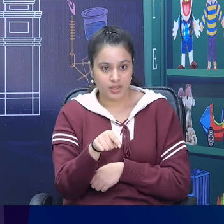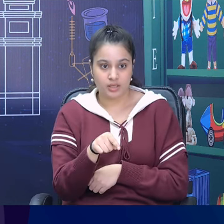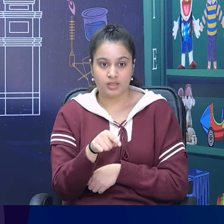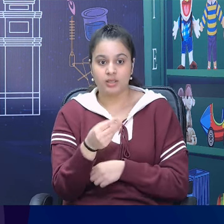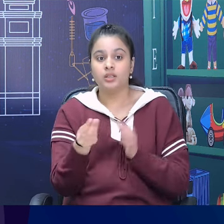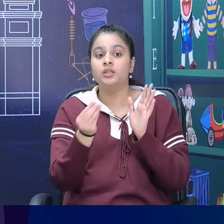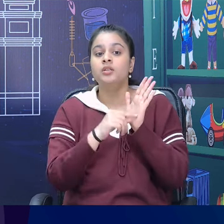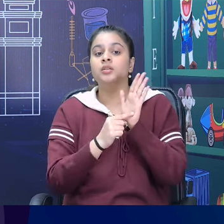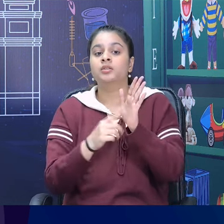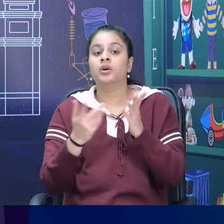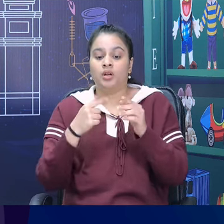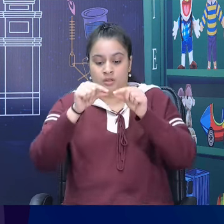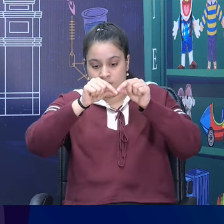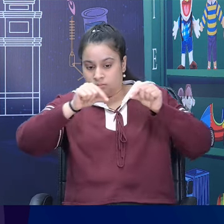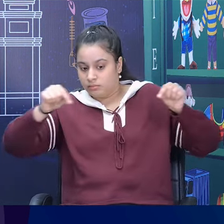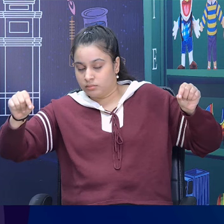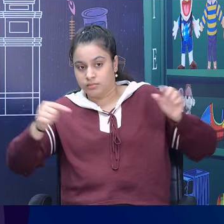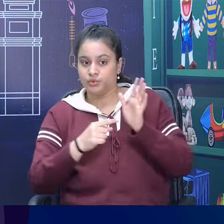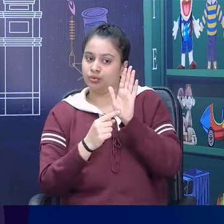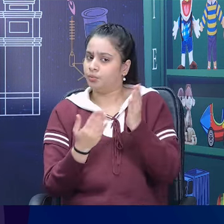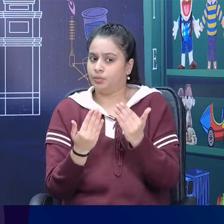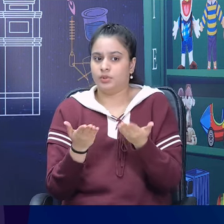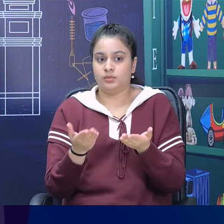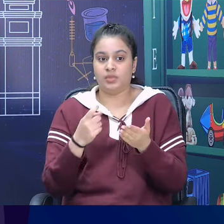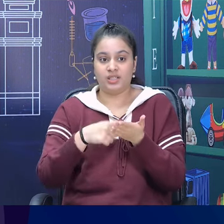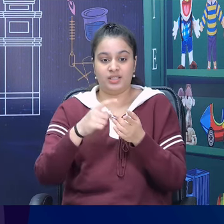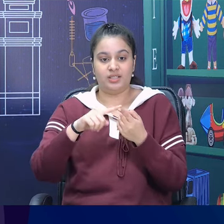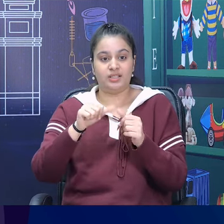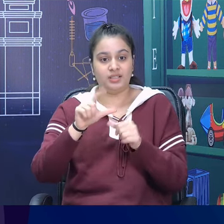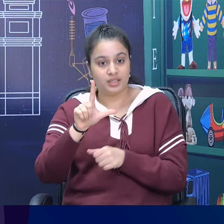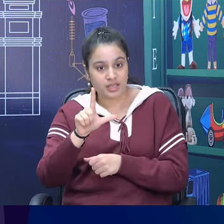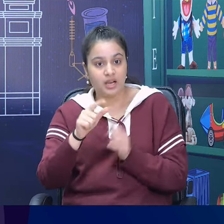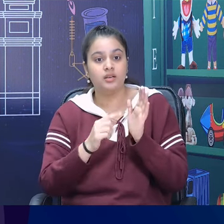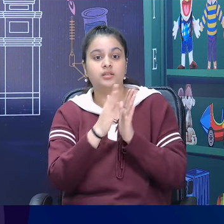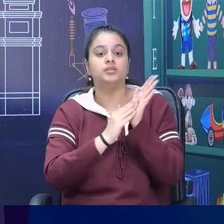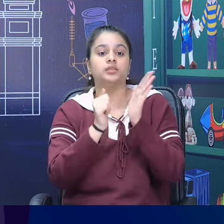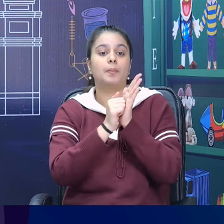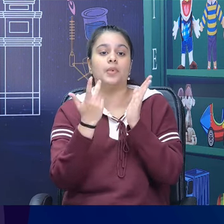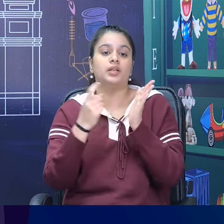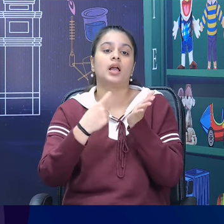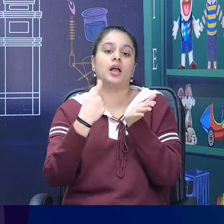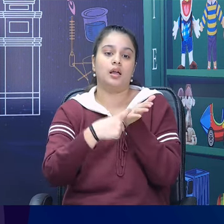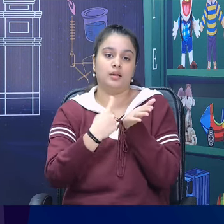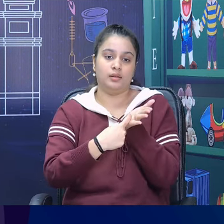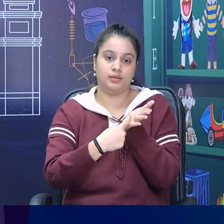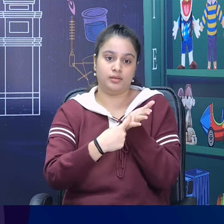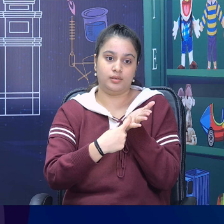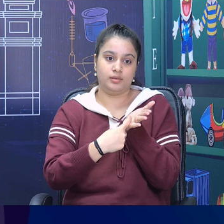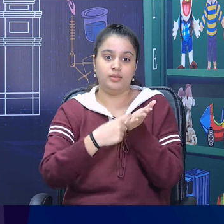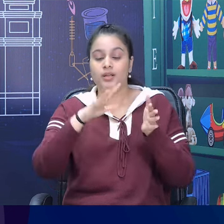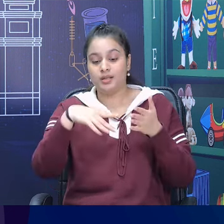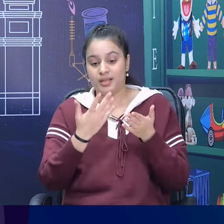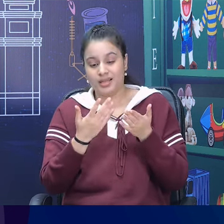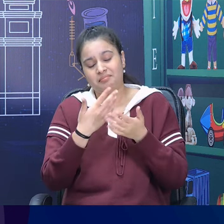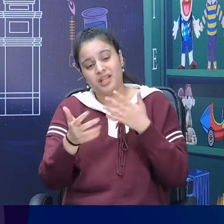हम रिप्रेजेंट कर पाते हैं नंबर लाइन पर तो रियल नंबर जिसे हम r से डिनोट करते हैं एनी नंबर व्हिच कैन बी रिप्रेजेंटेड ऑन